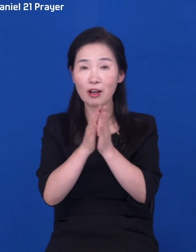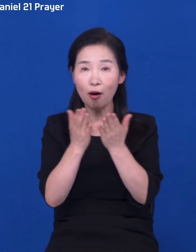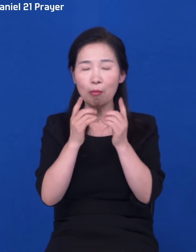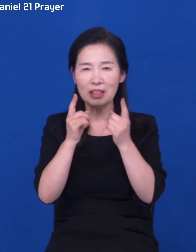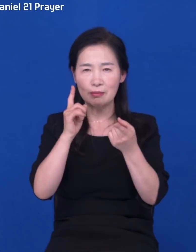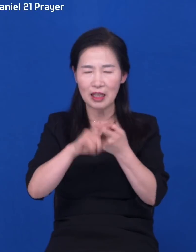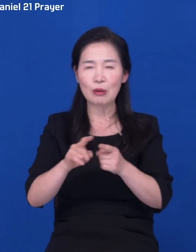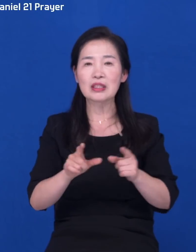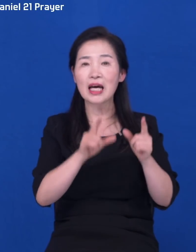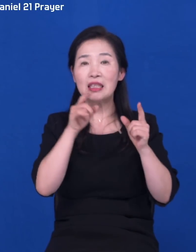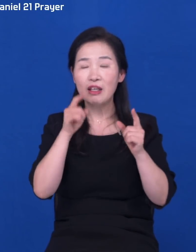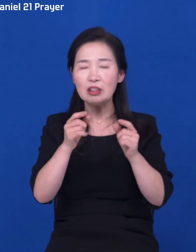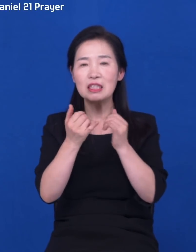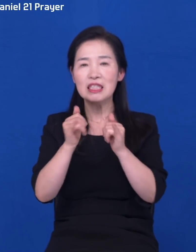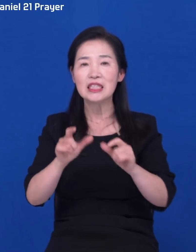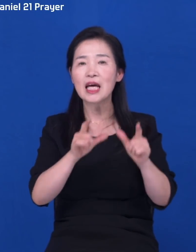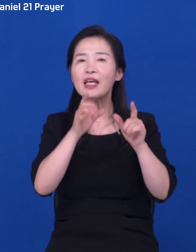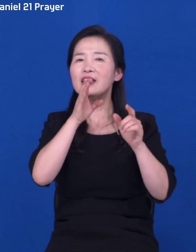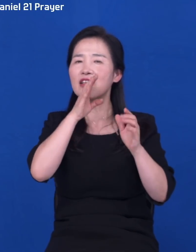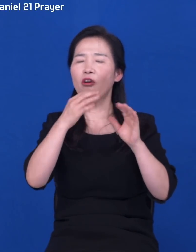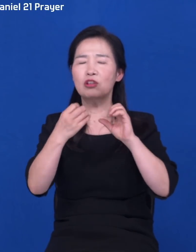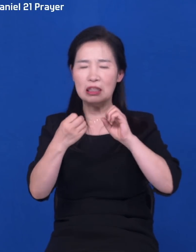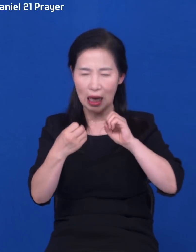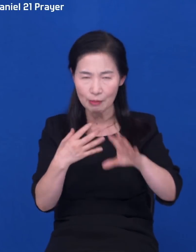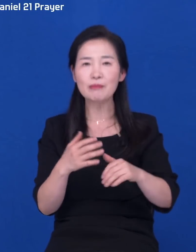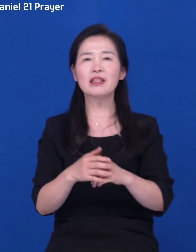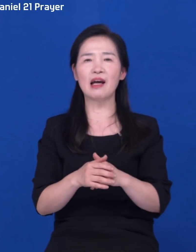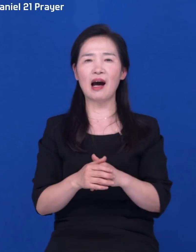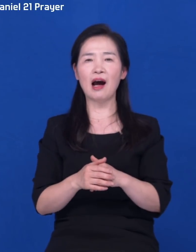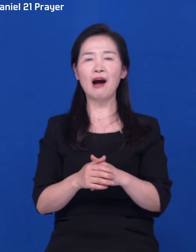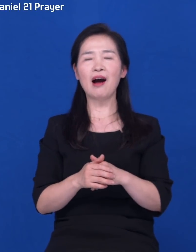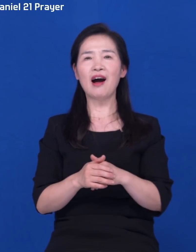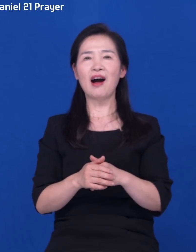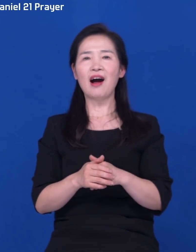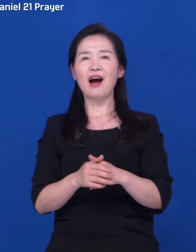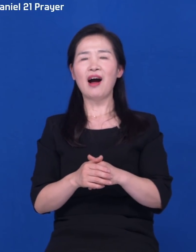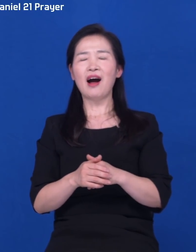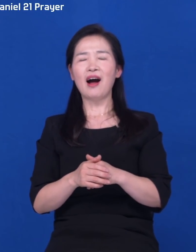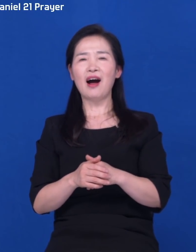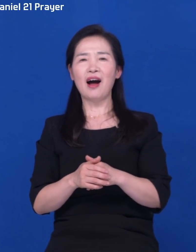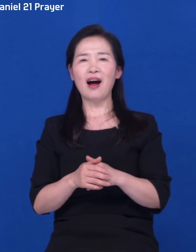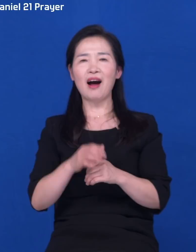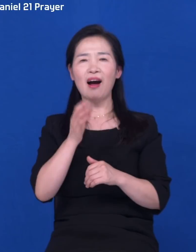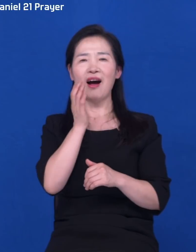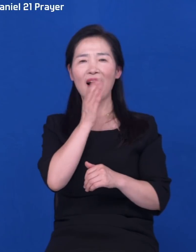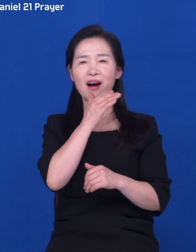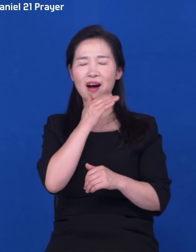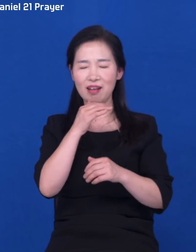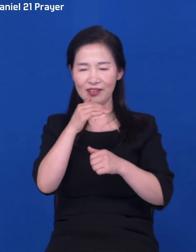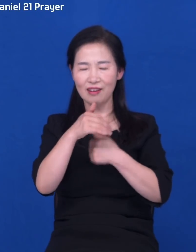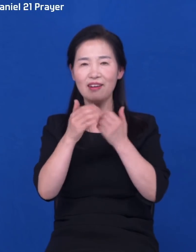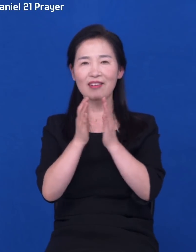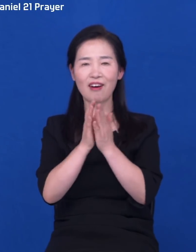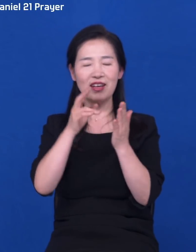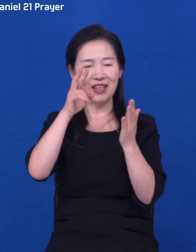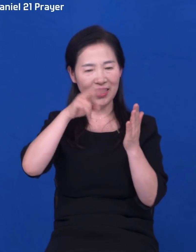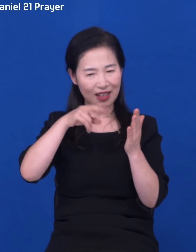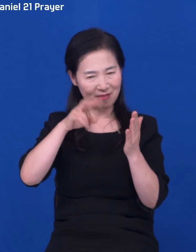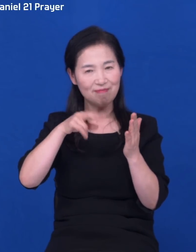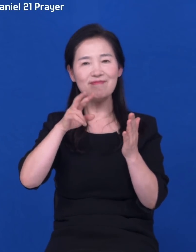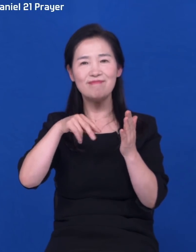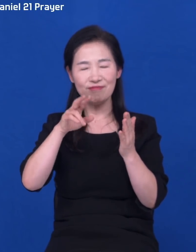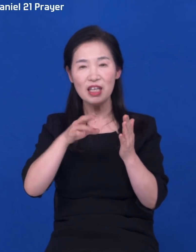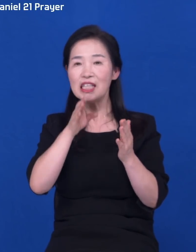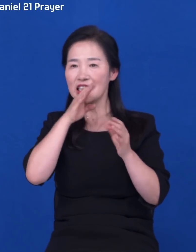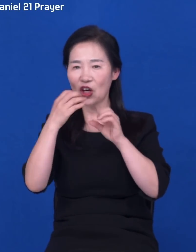인생의 정답입니다. 이러셨어요. 그래서 내가 성경 말씀을 읽어야지 정답에